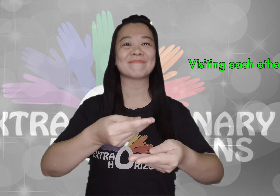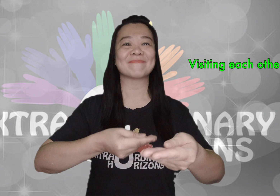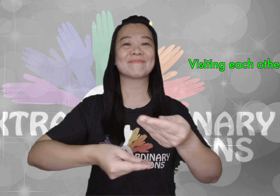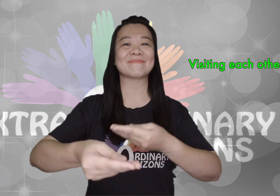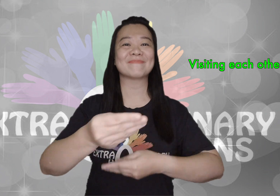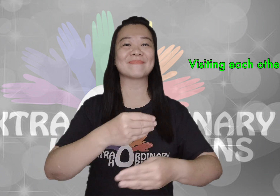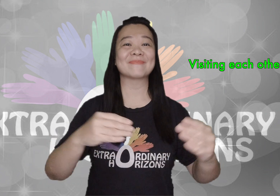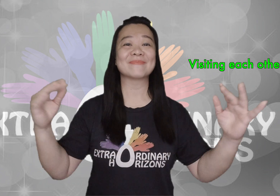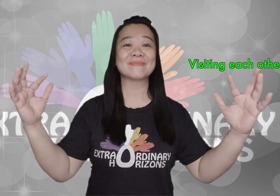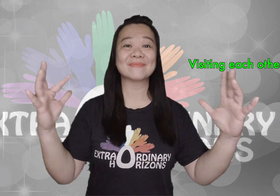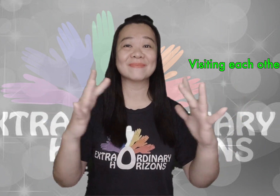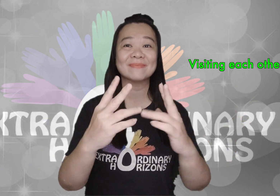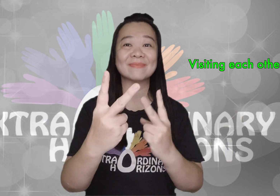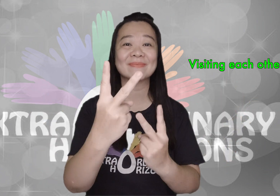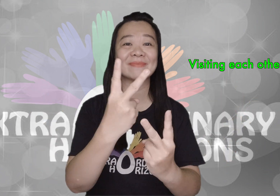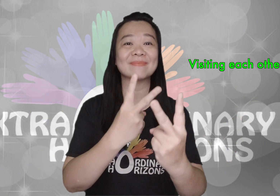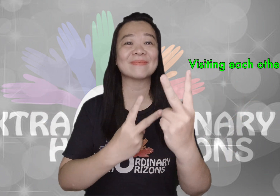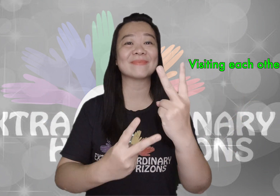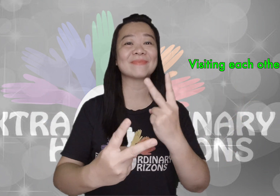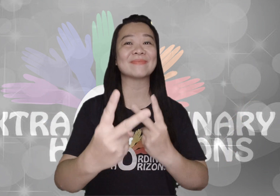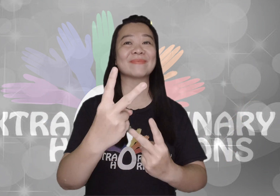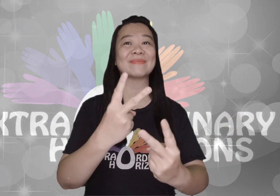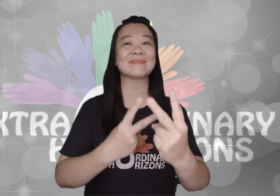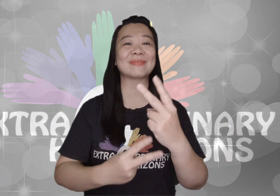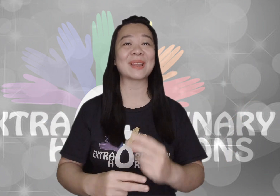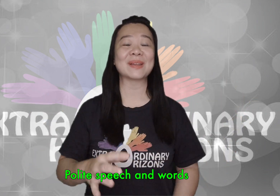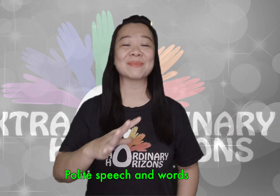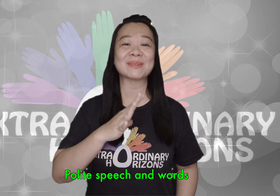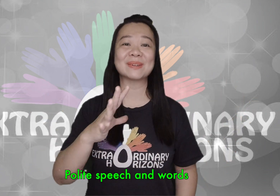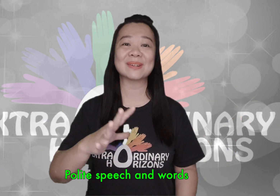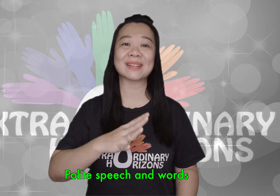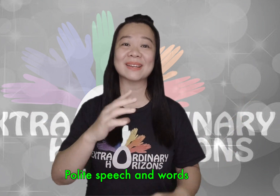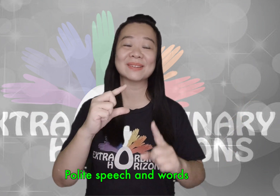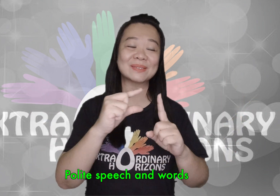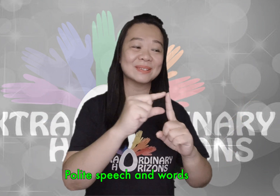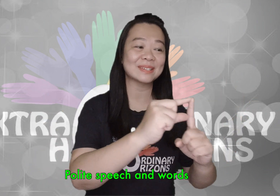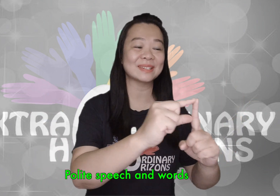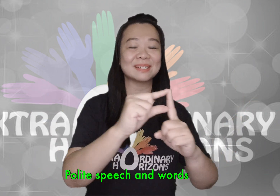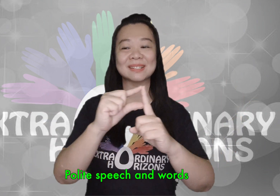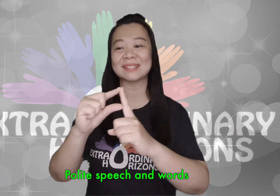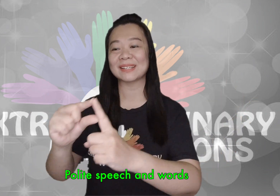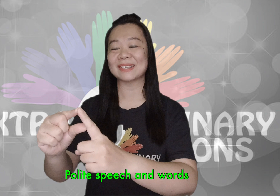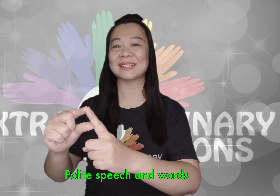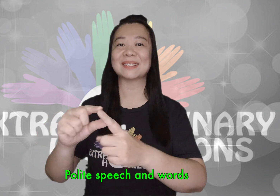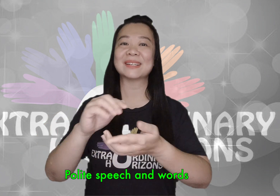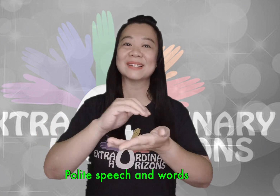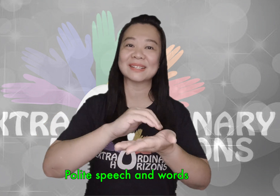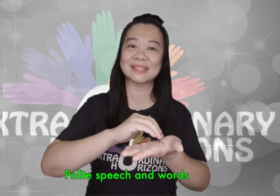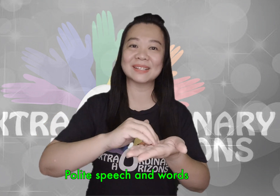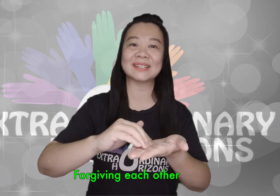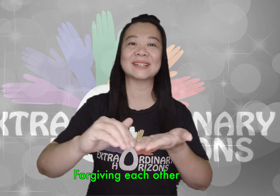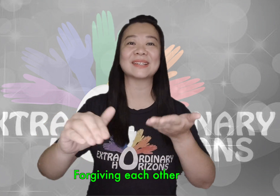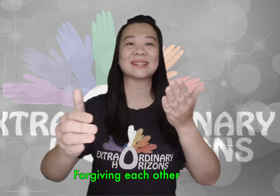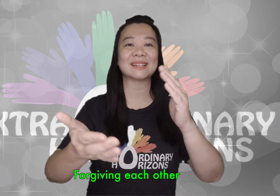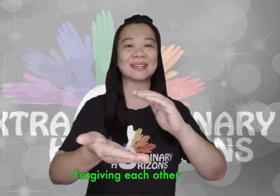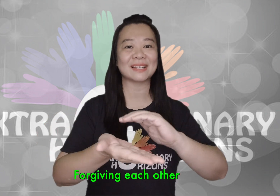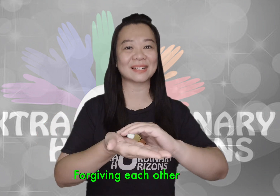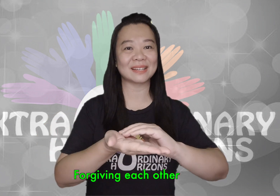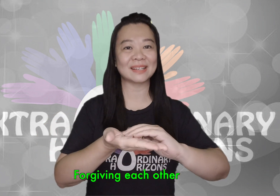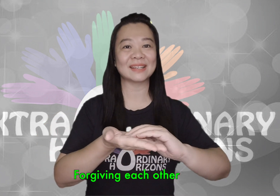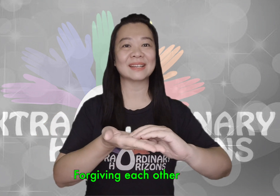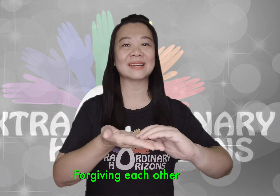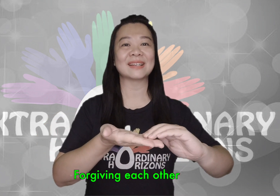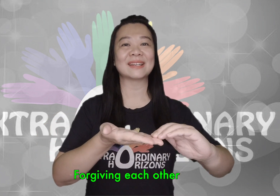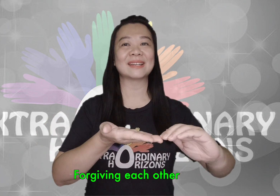Tiarah mentiarahi Tutur dan kata yang sopan Saling